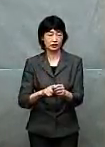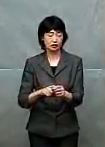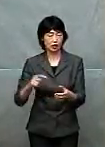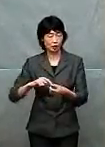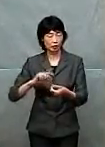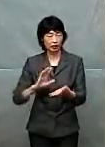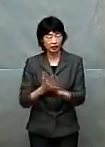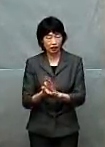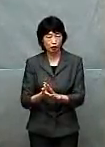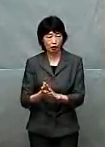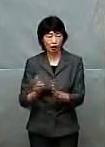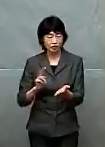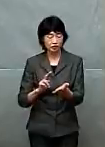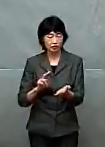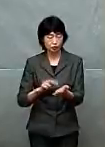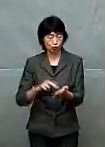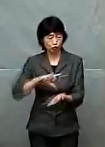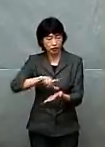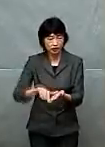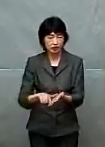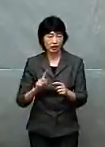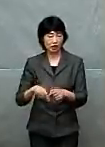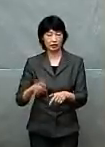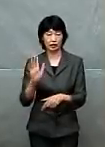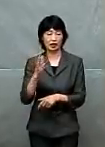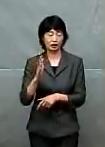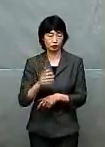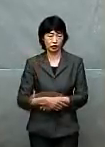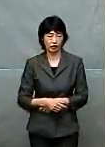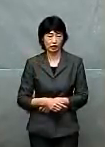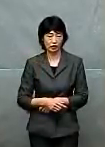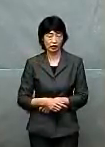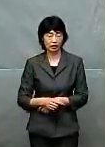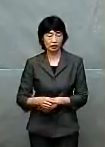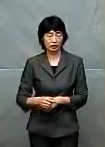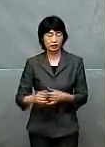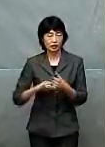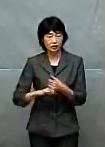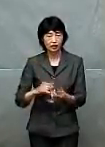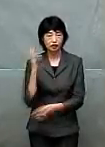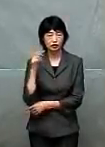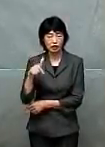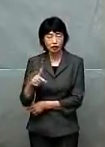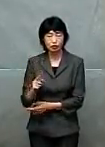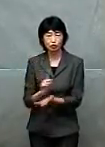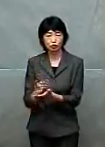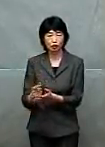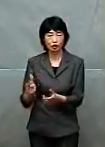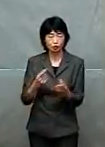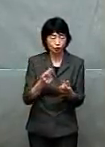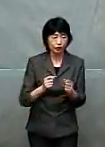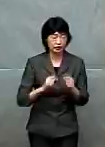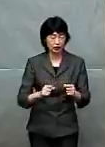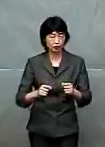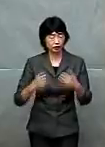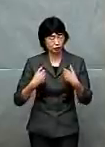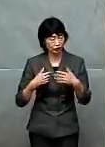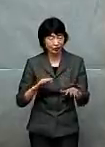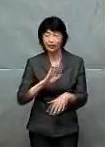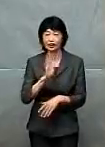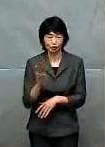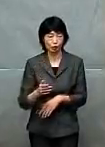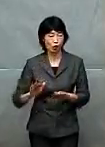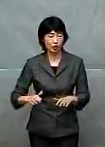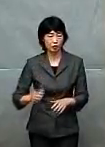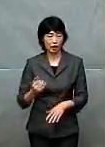ので、必ずしもそういうふうにしなければならないということではないんですけれども、まあ、それに沿った形で今まで、まあ、今知事がお